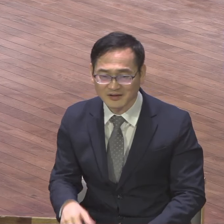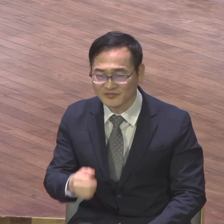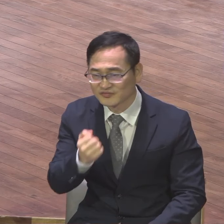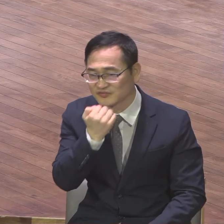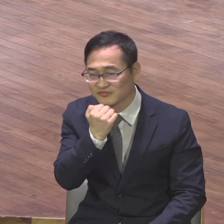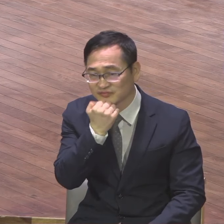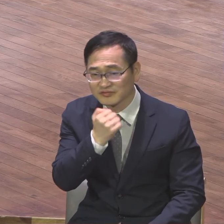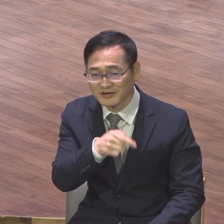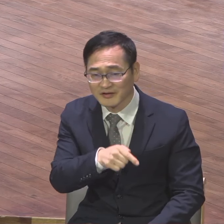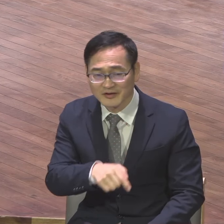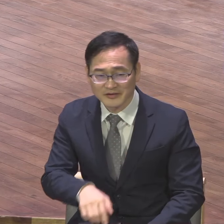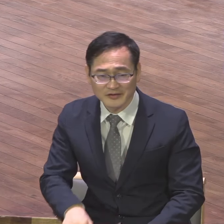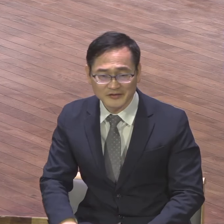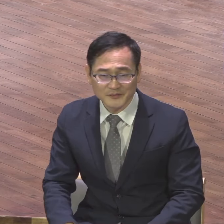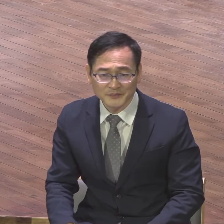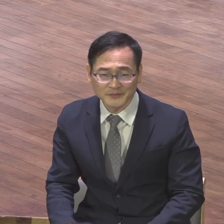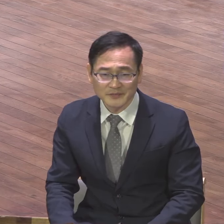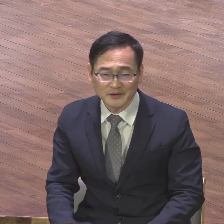우리가 살면서